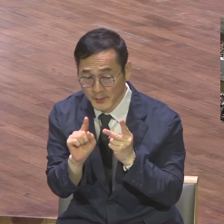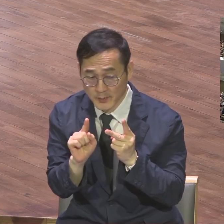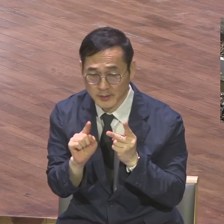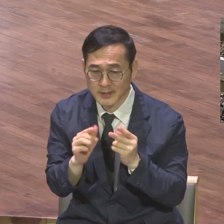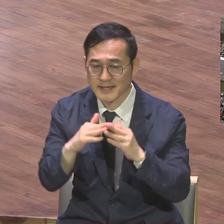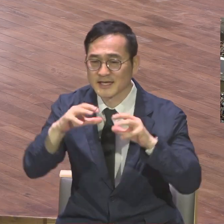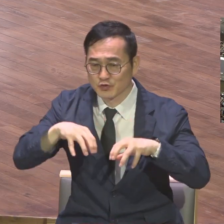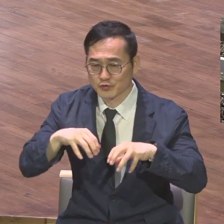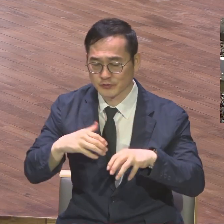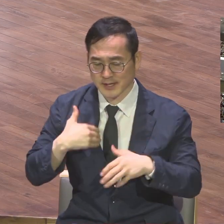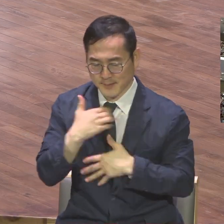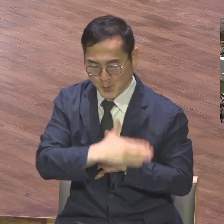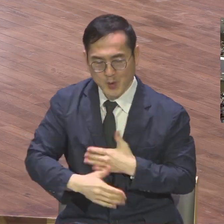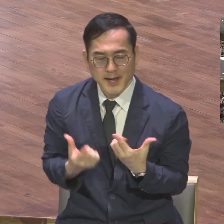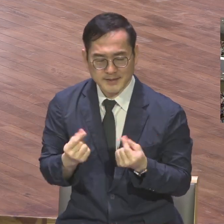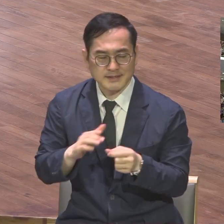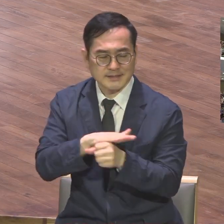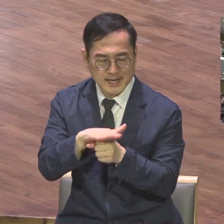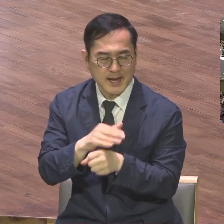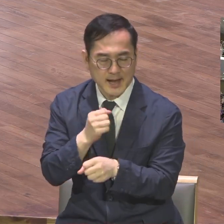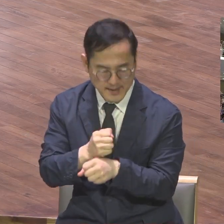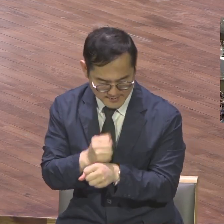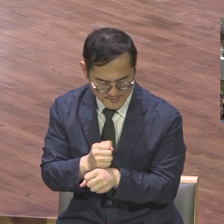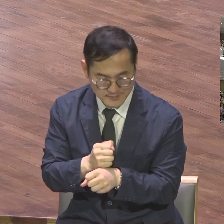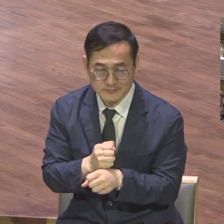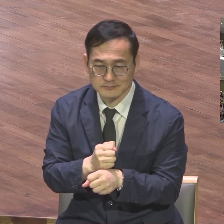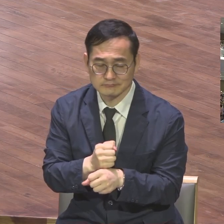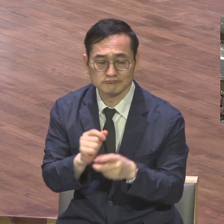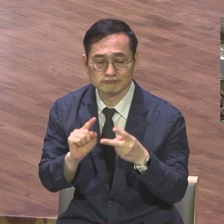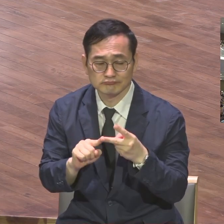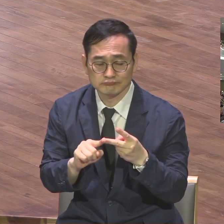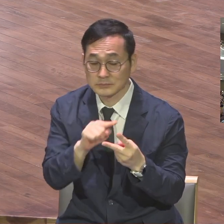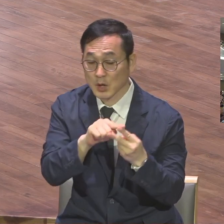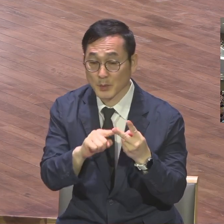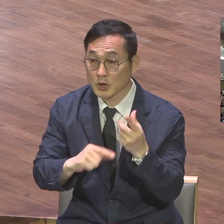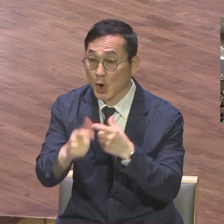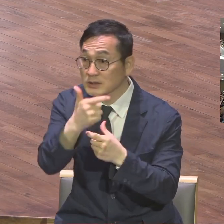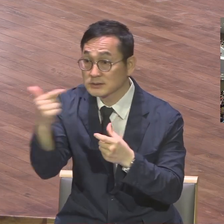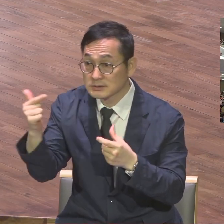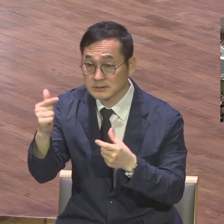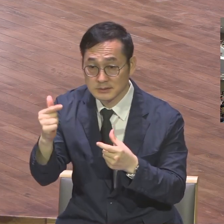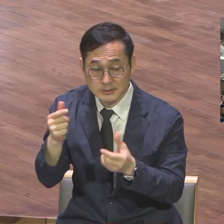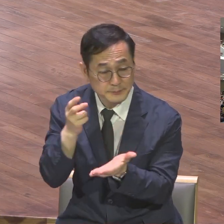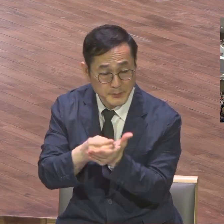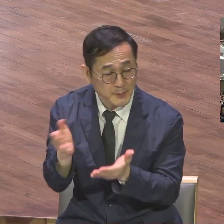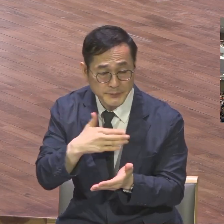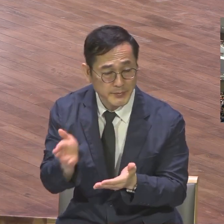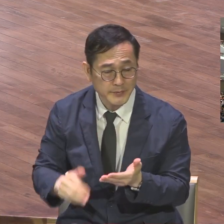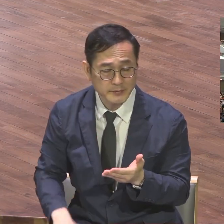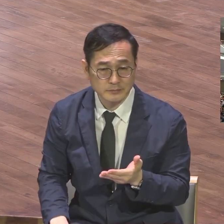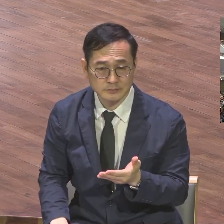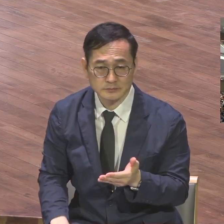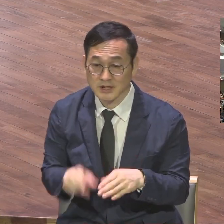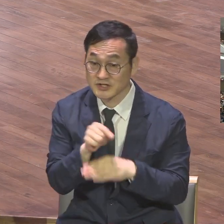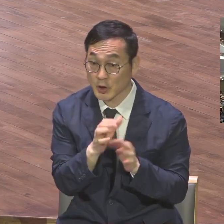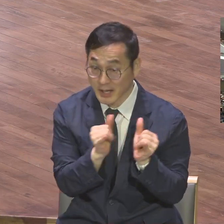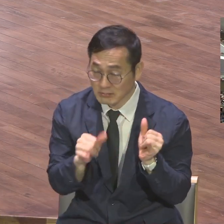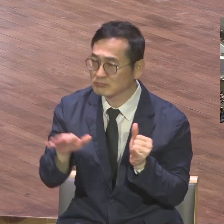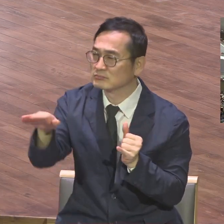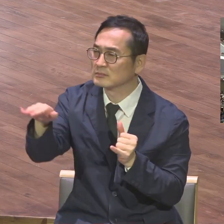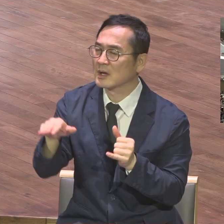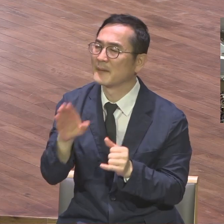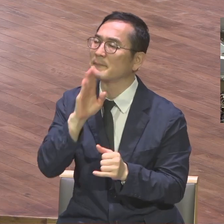내 이웃을 내 자신과 같이 사랑하라 하신 것이라. 이보다 더 큰 계명이 없느니라. 서기관이 이르되